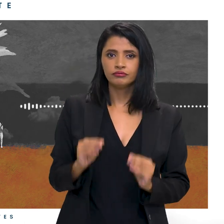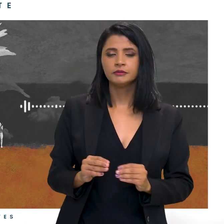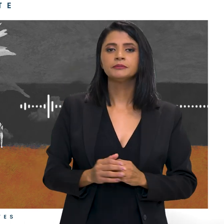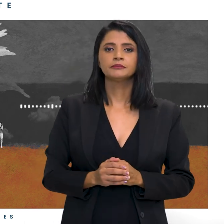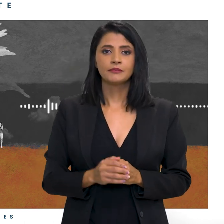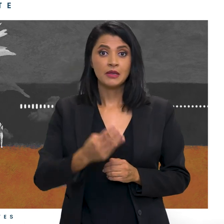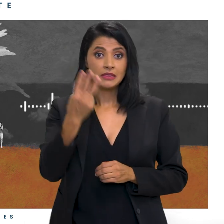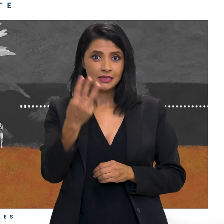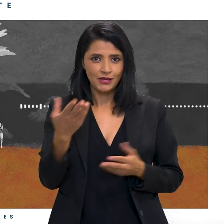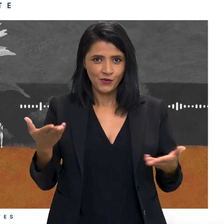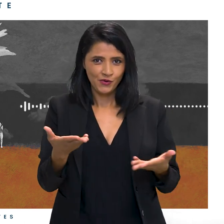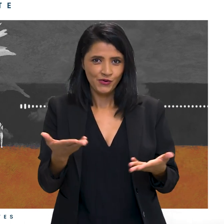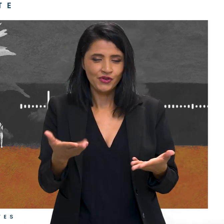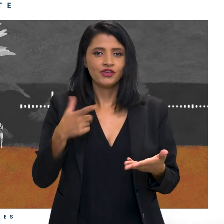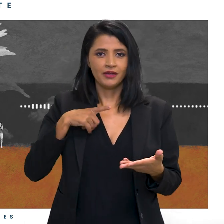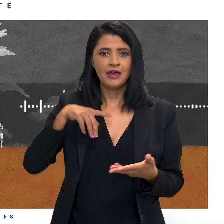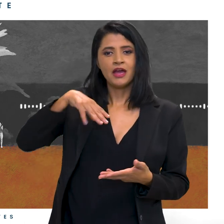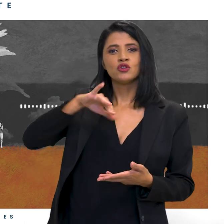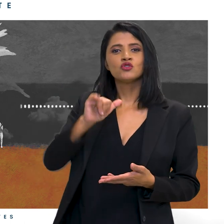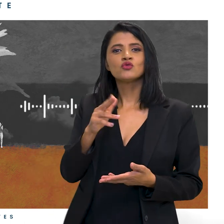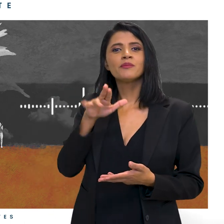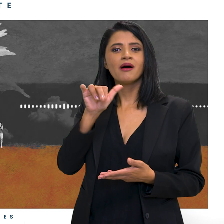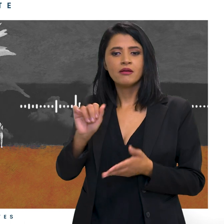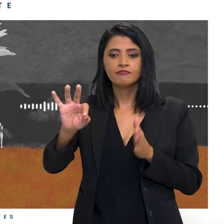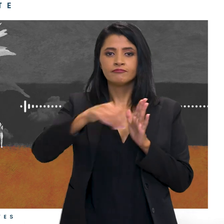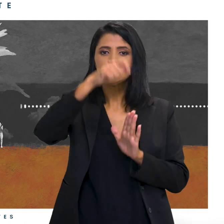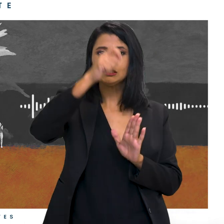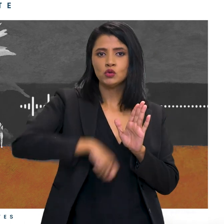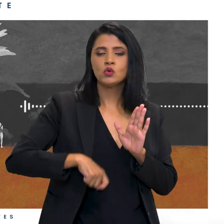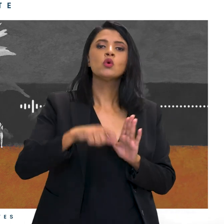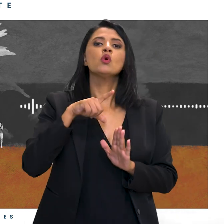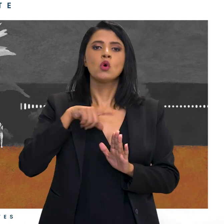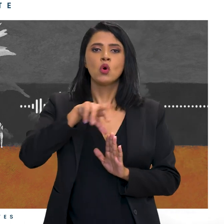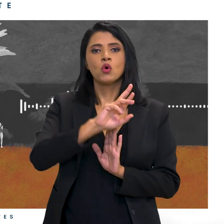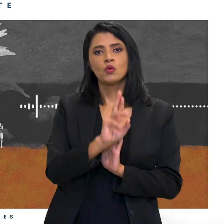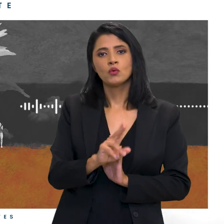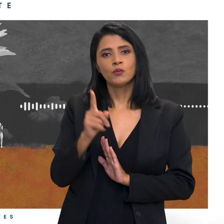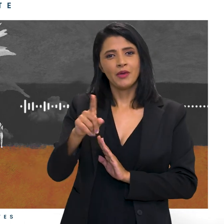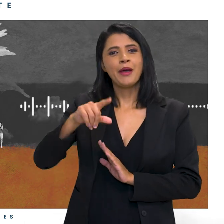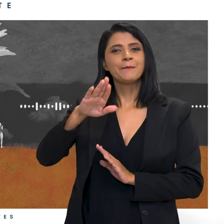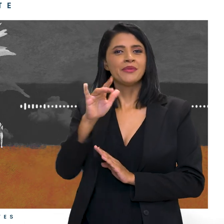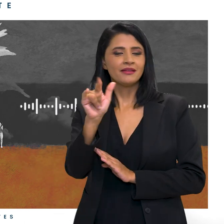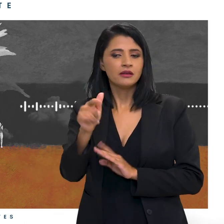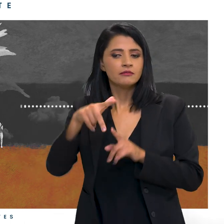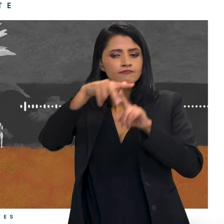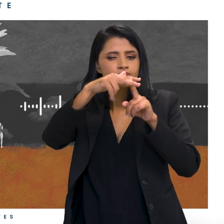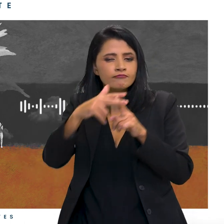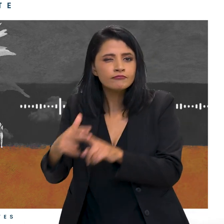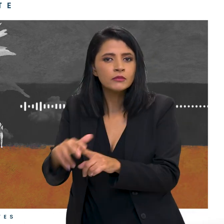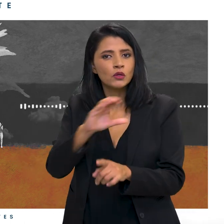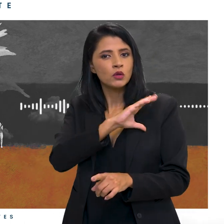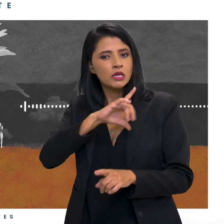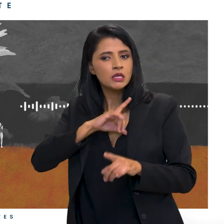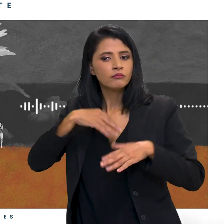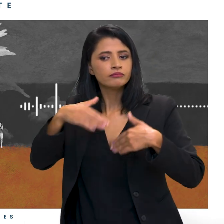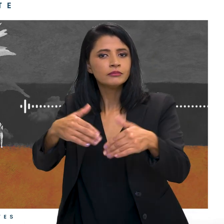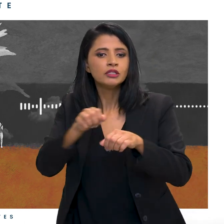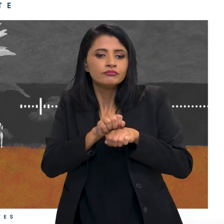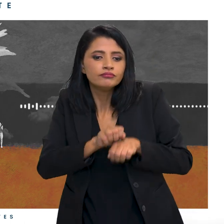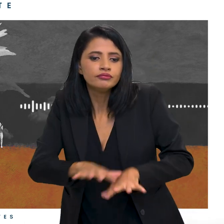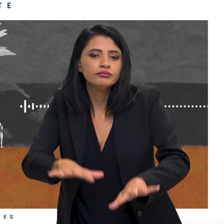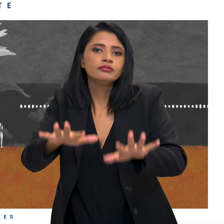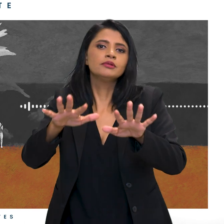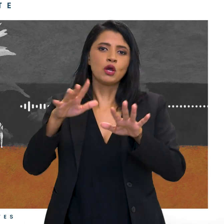montagem. Neste terceiro episódio, Sumaia Vilela assina o roteiro. A Beatriz Arco Verde faz a edição, coordenação de processos